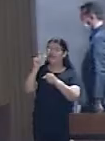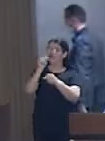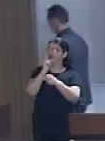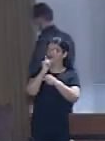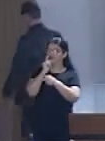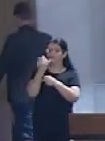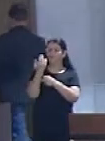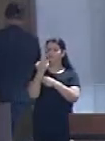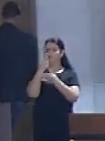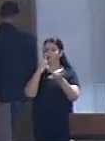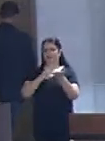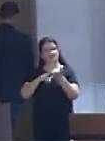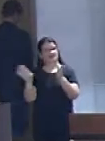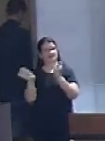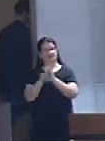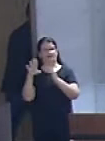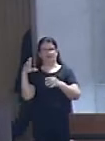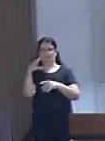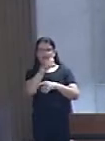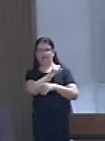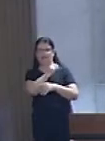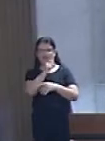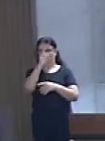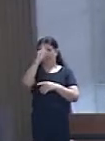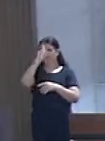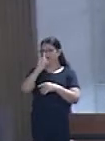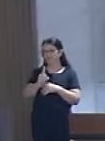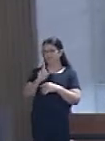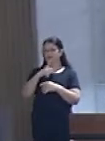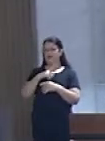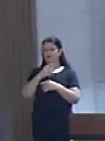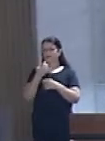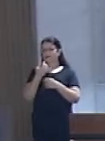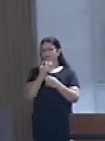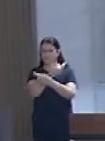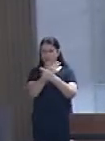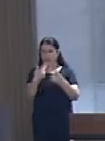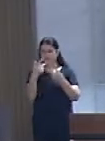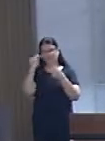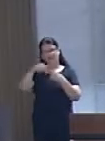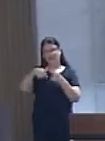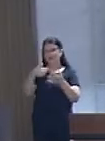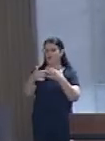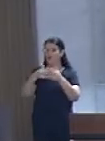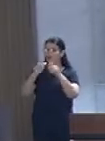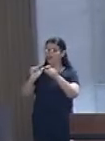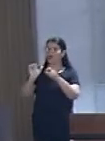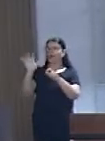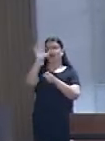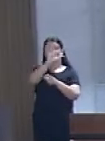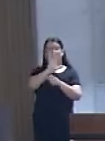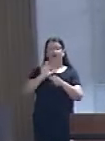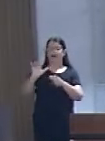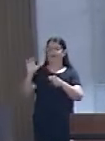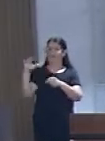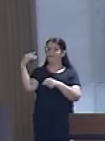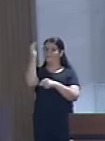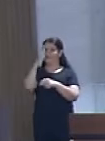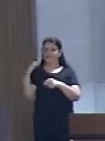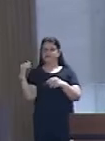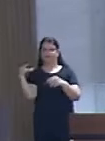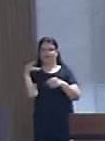uma correspondência, chegava de imediato, mandava um bem daqui para qualquer lugar do Brasil ou fora do Brasil, chegava de imediato.